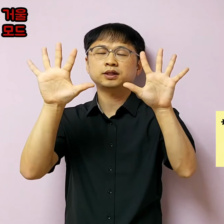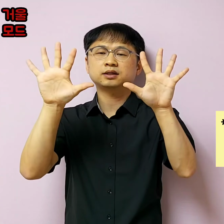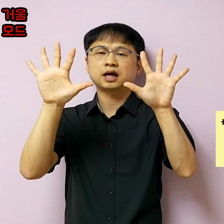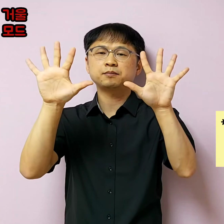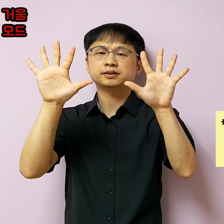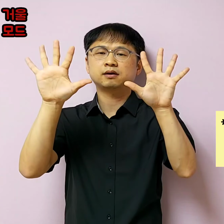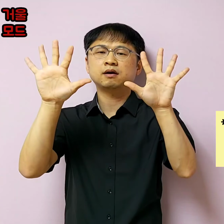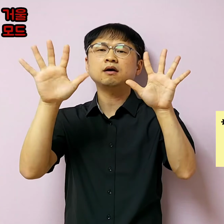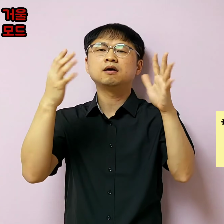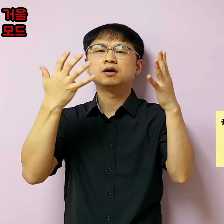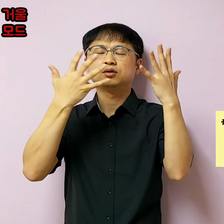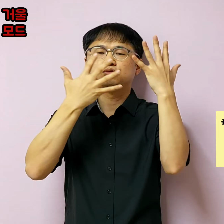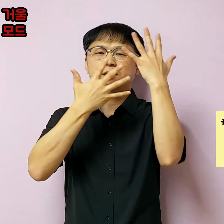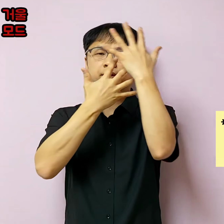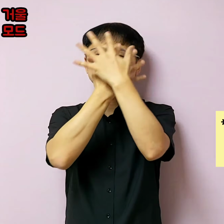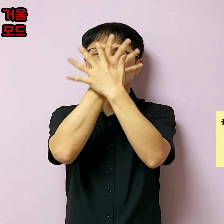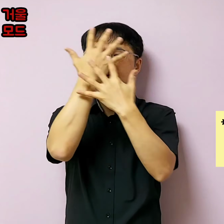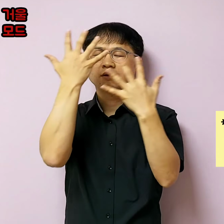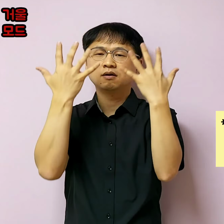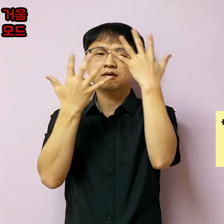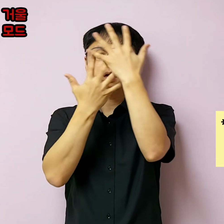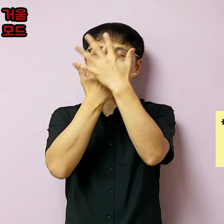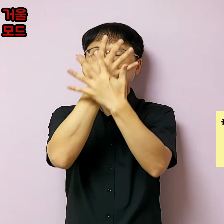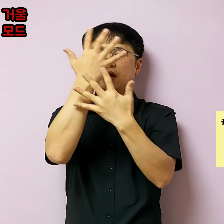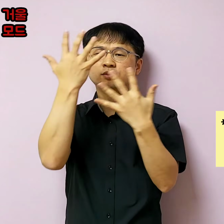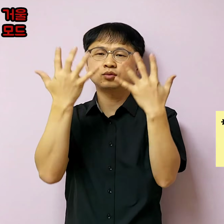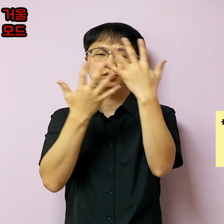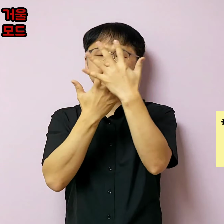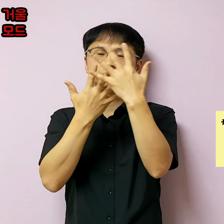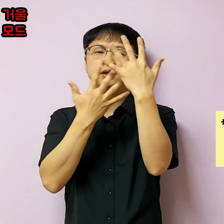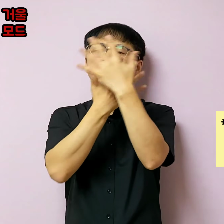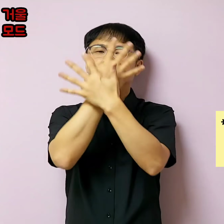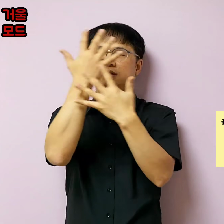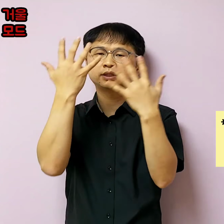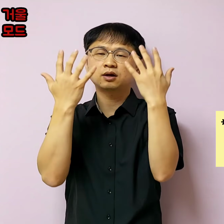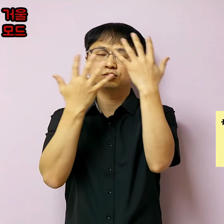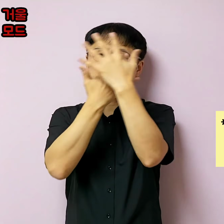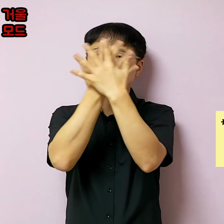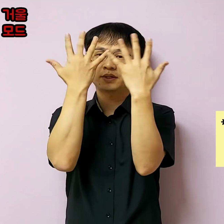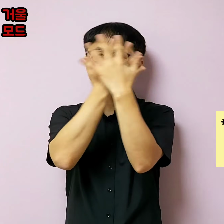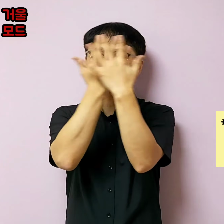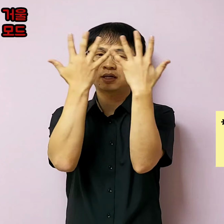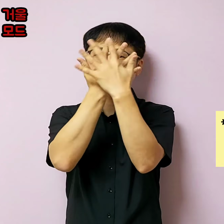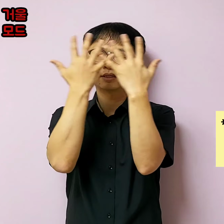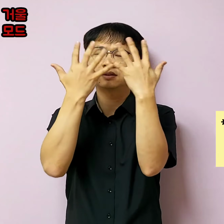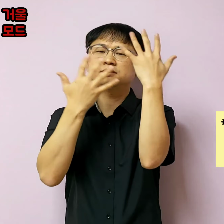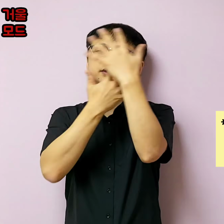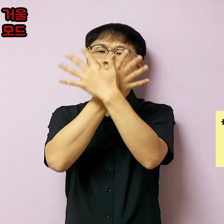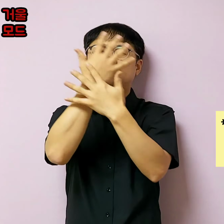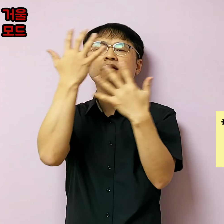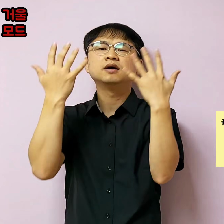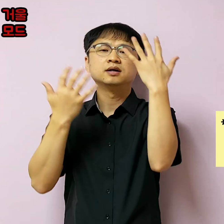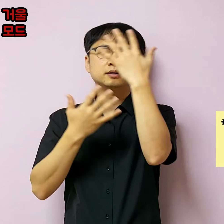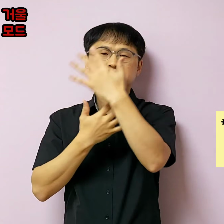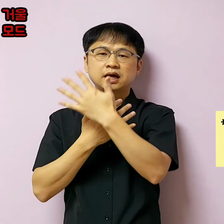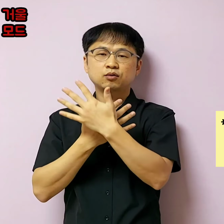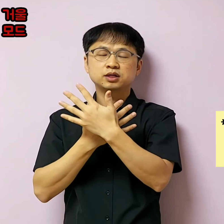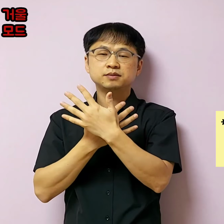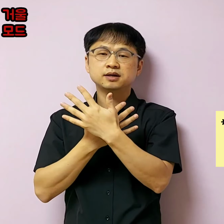손바닥을 다 펴서 눈앞에서 엇갈리게 돌려주시면 흐릿하고 눈앞이 아른아른거리면서 흐릿하고 희미한